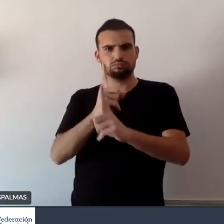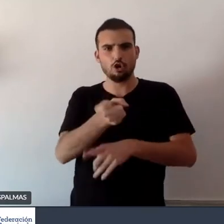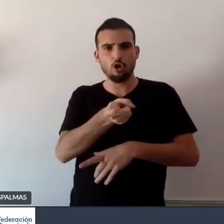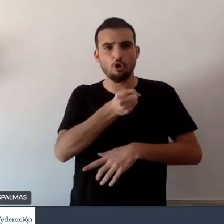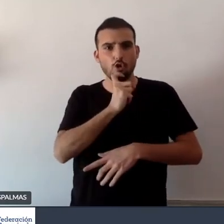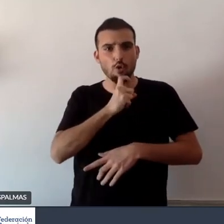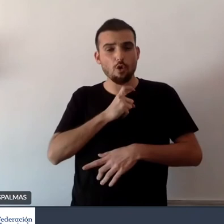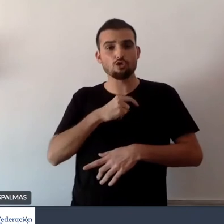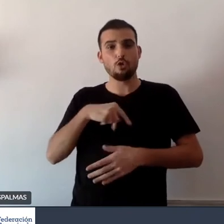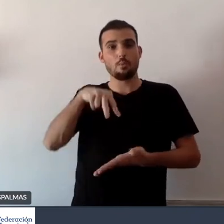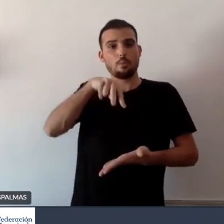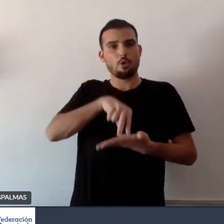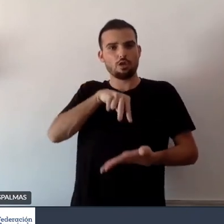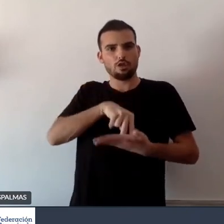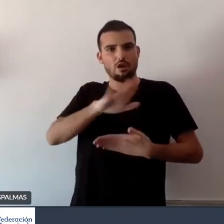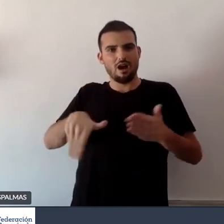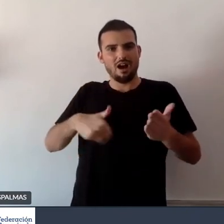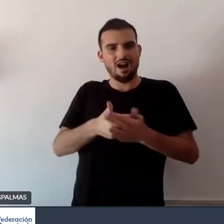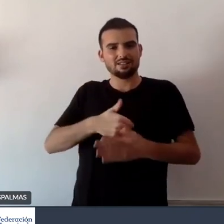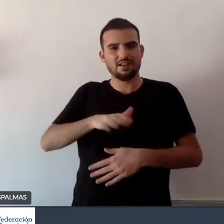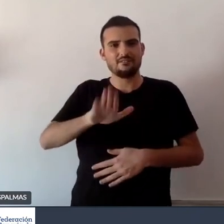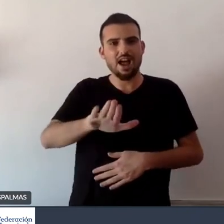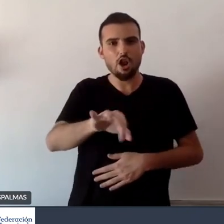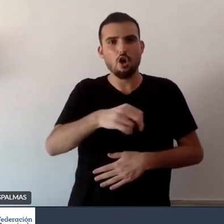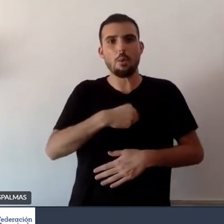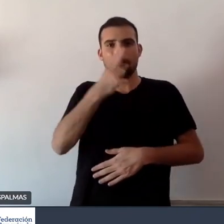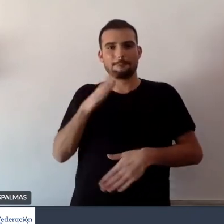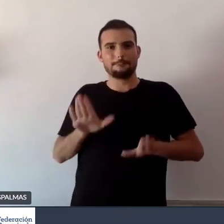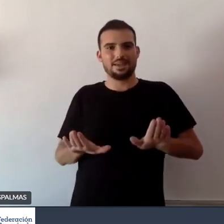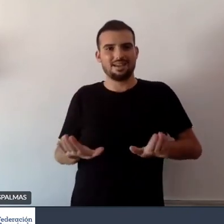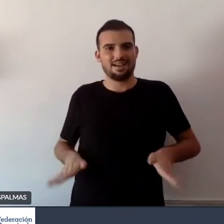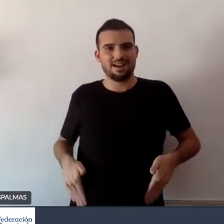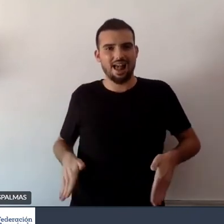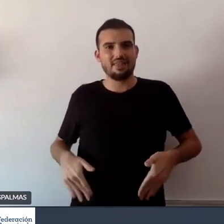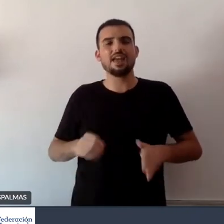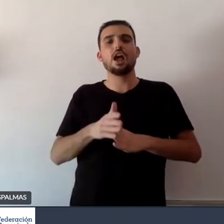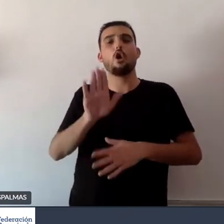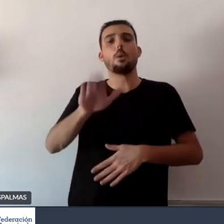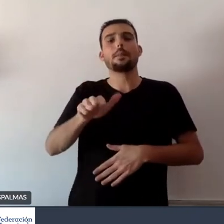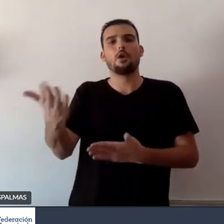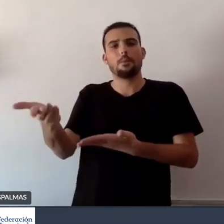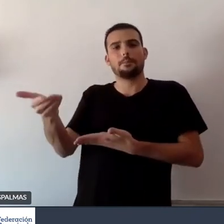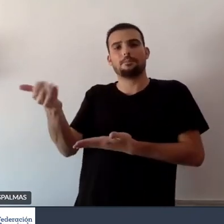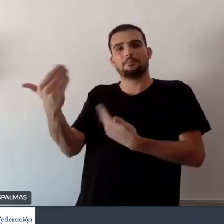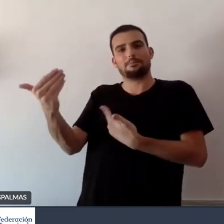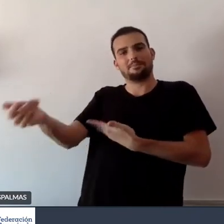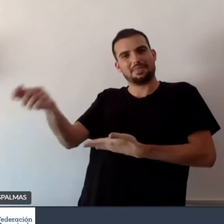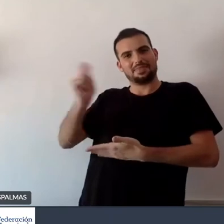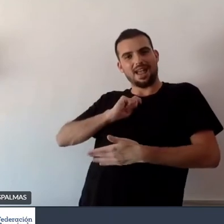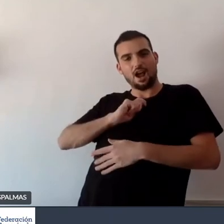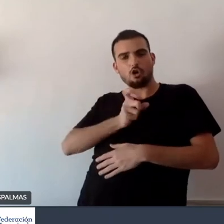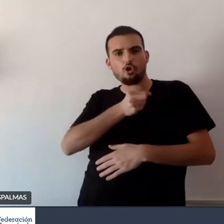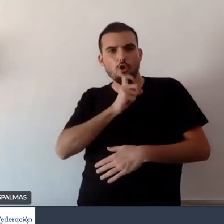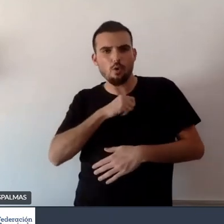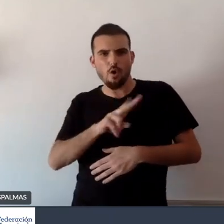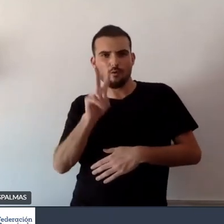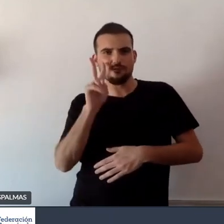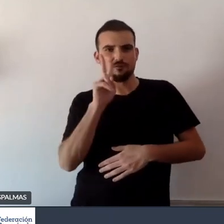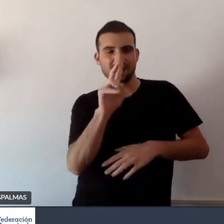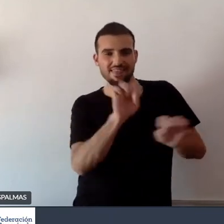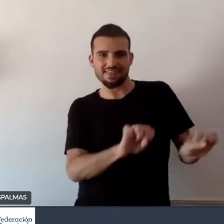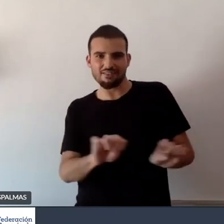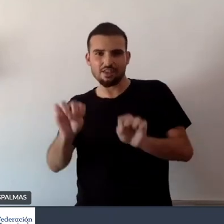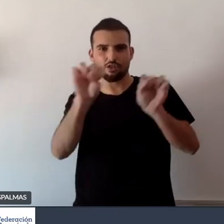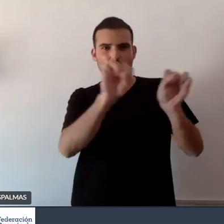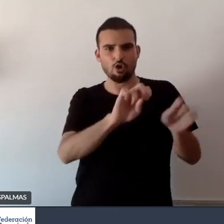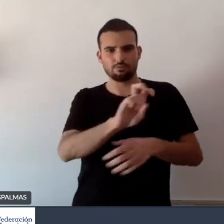balón, la utilización de los pies y las caderas, cómo pedir el balón, cómo fijarse en el defensor y no en el balón a la hora de hacer muchos de los cortes